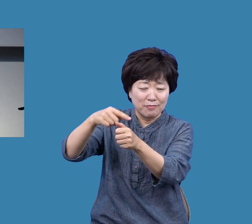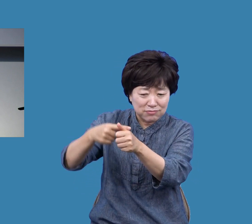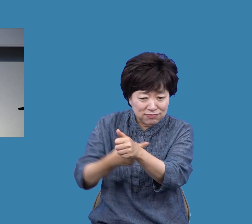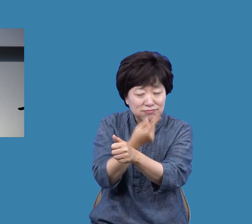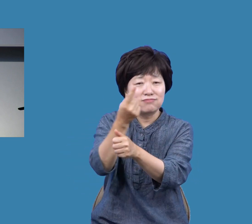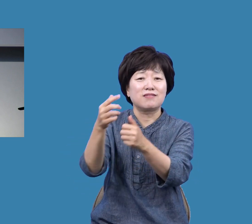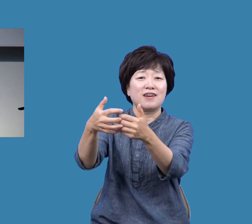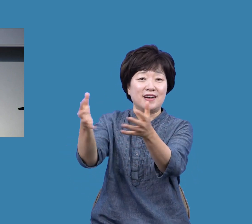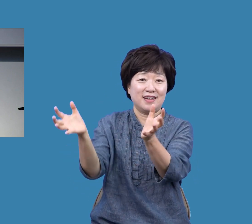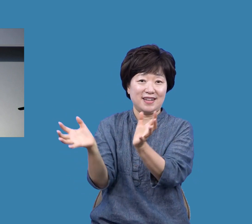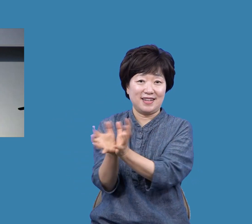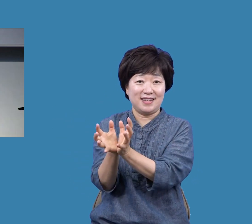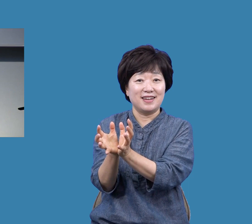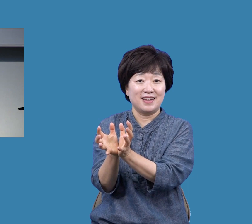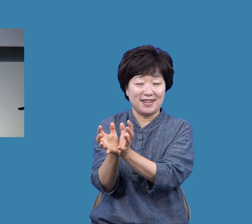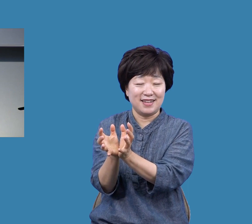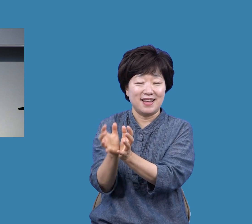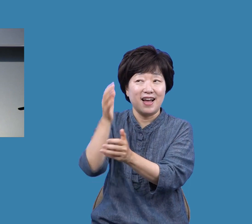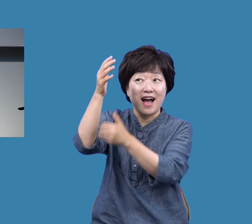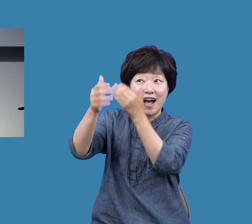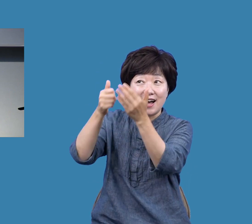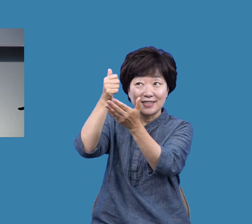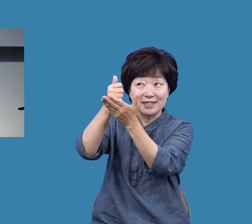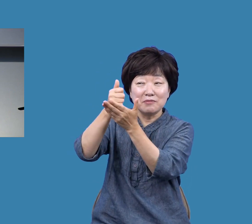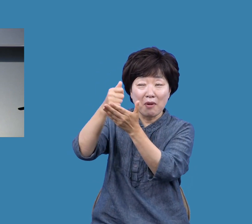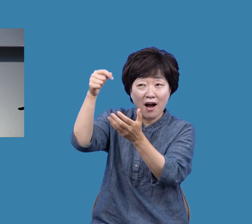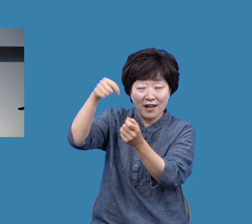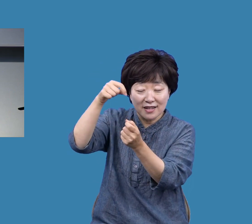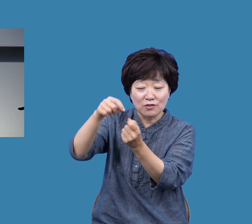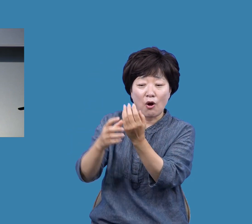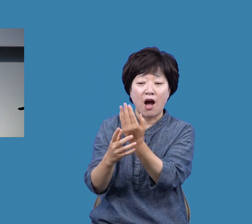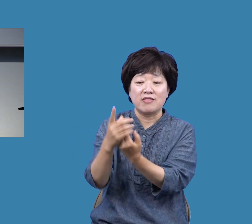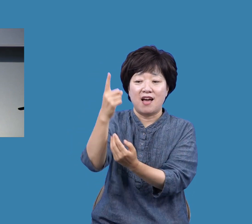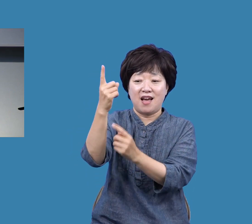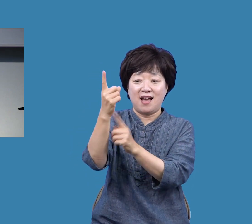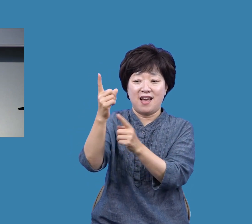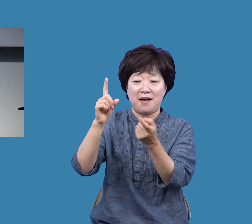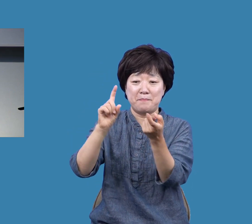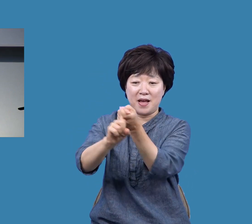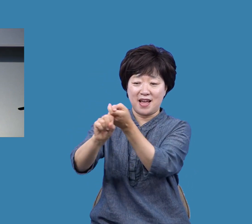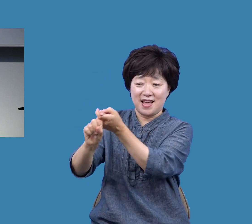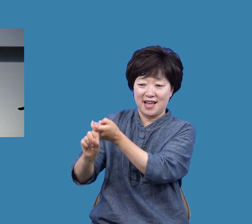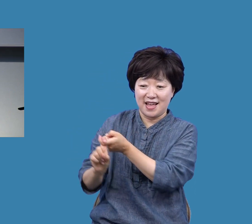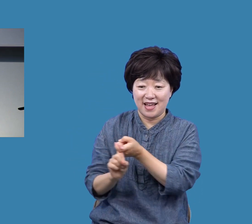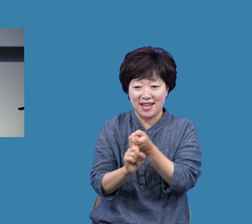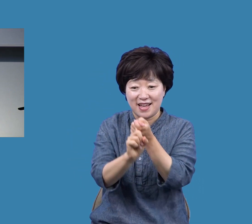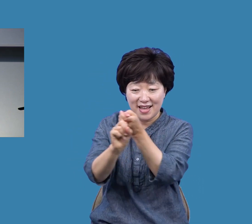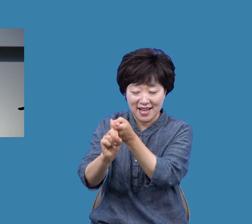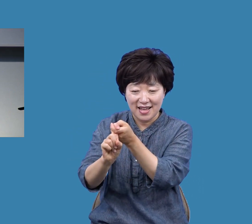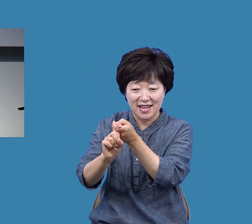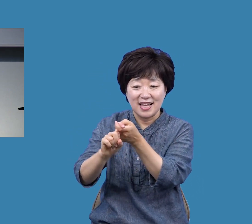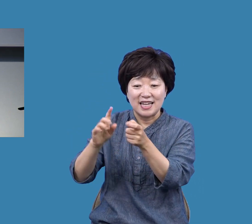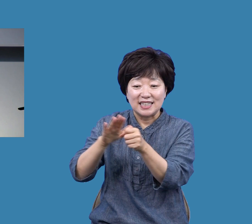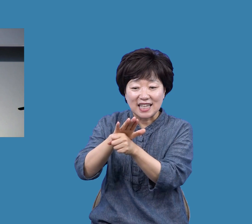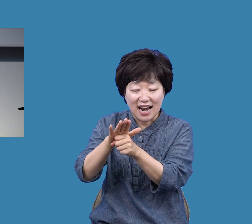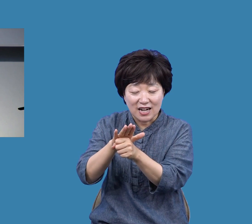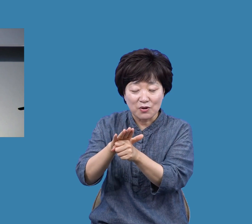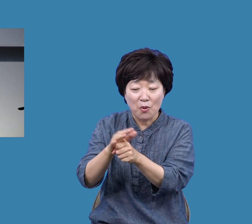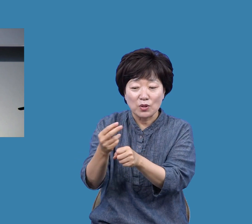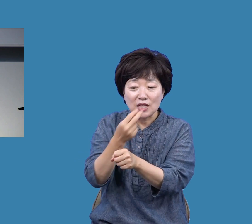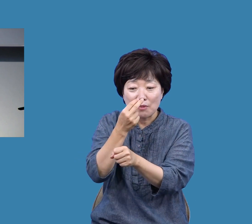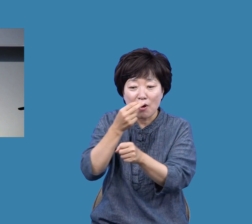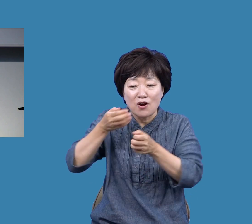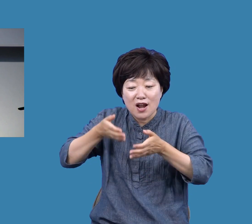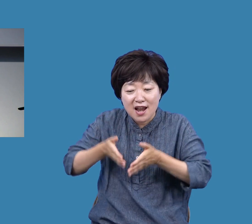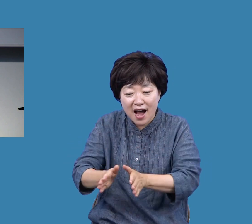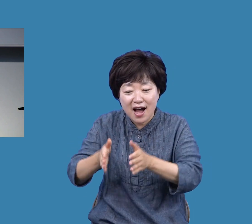사랑이고 영의 가장 기본적인 원리는 하나 되게 하는 것이고 영의 가장 기본적인 원리는 사랑으로 생명을 낳는 것인데 뭐